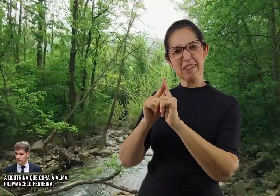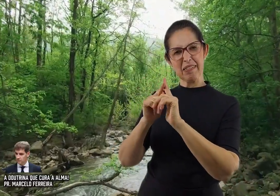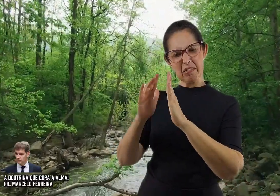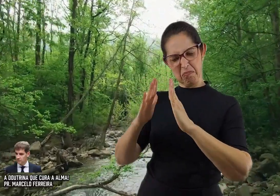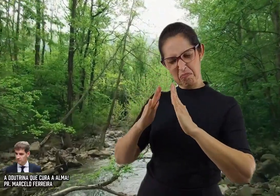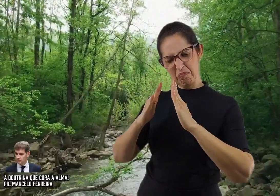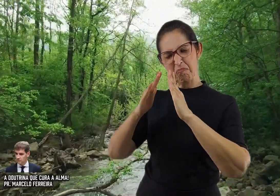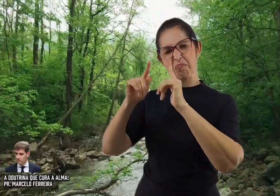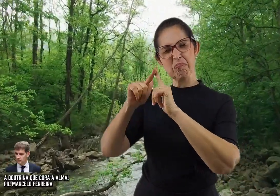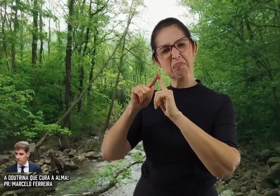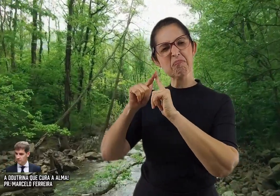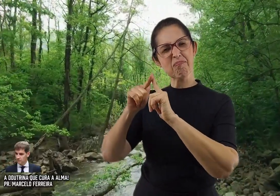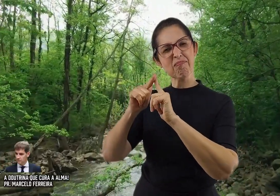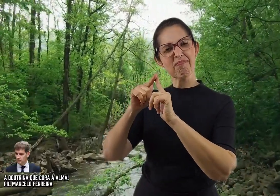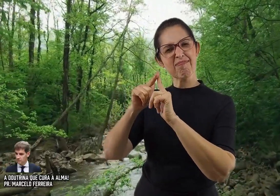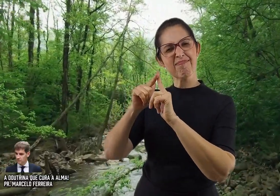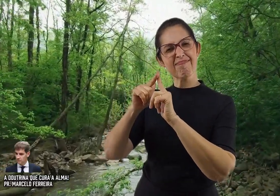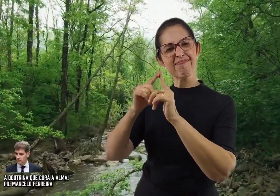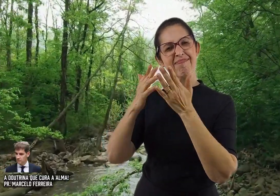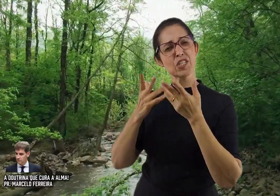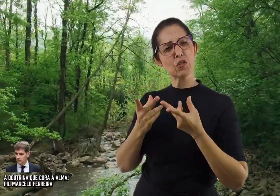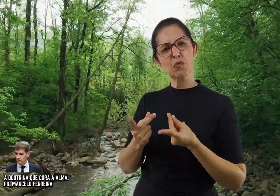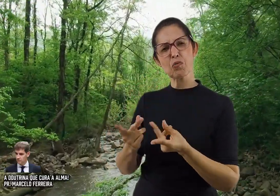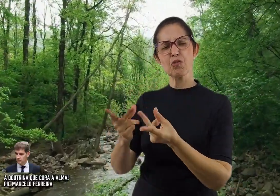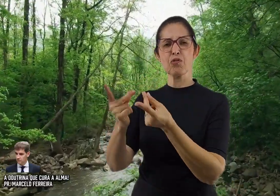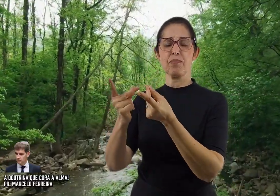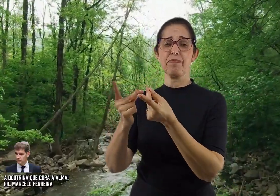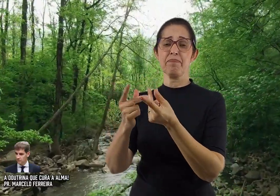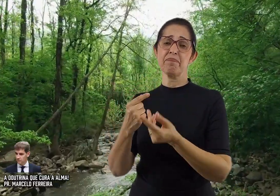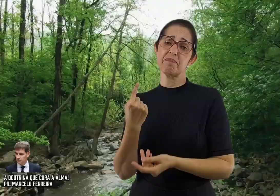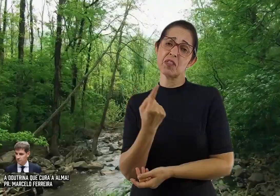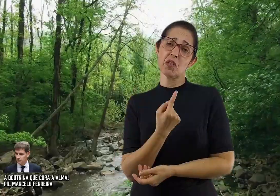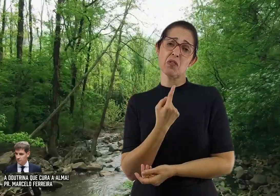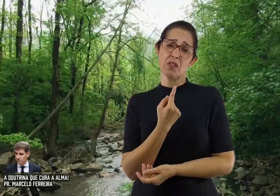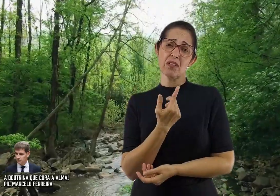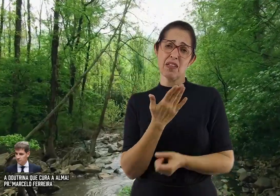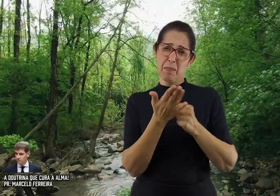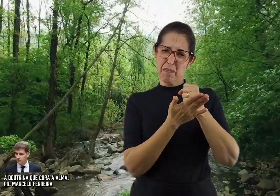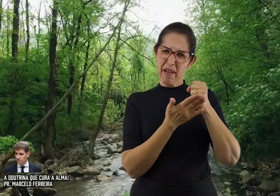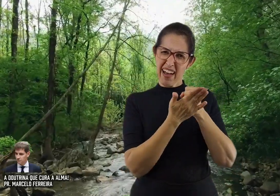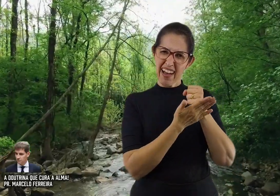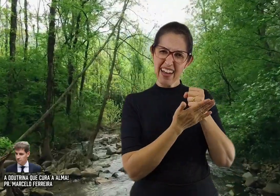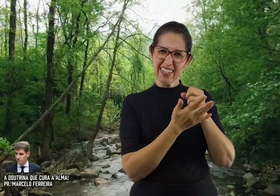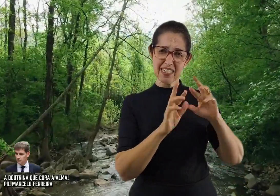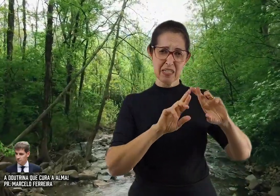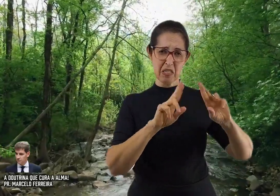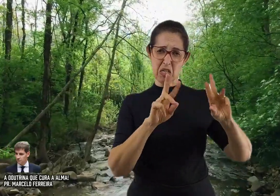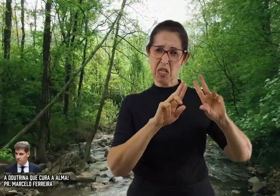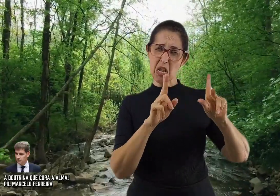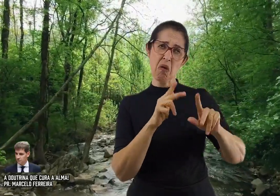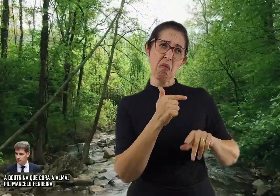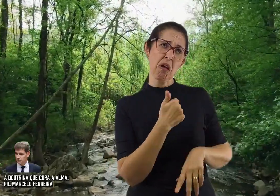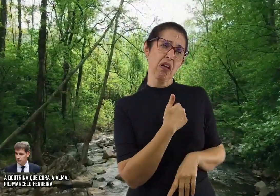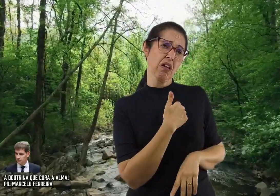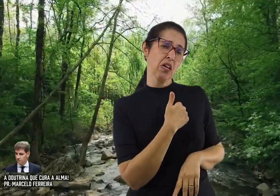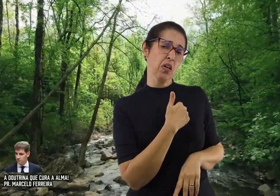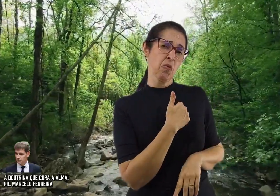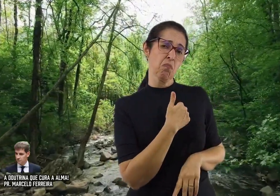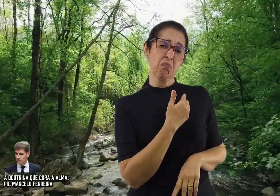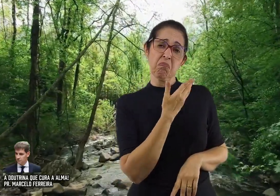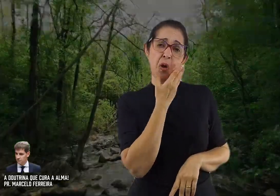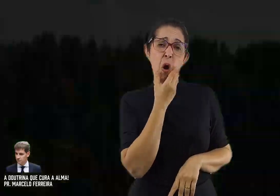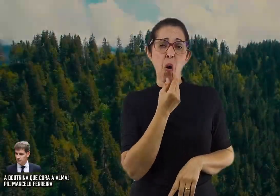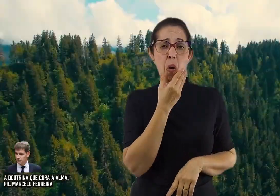as nossas colunas não são homens. Não é o pastor, o B ou C, não sou